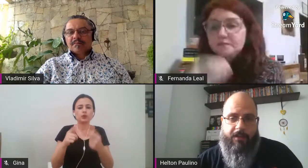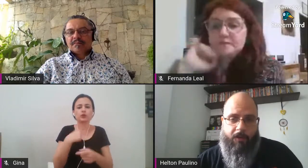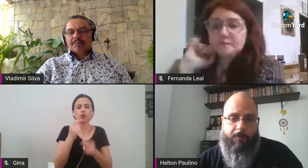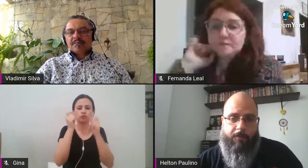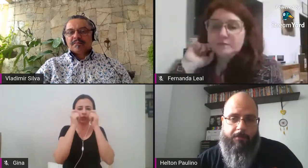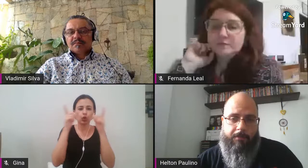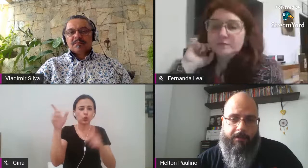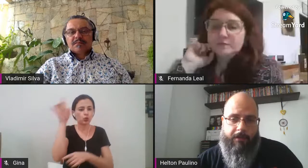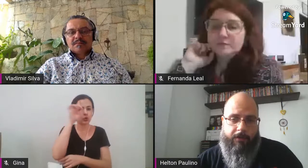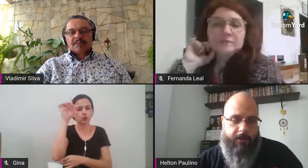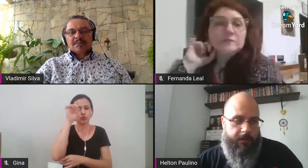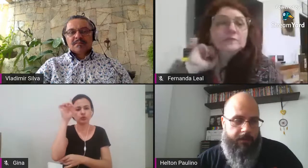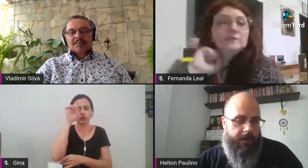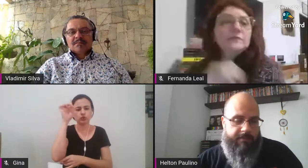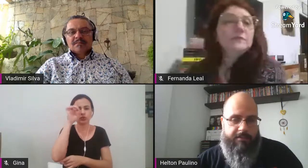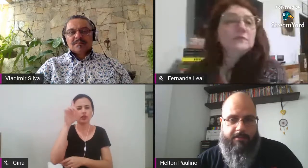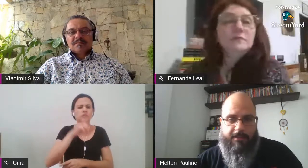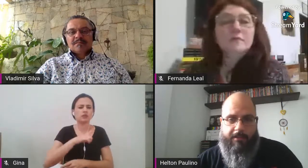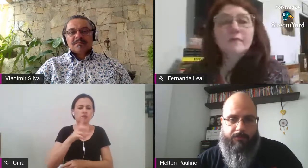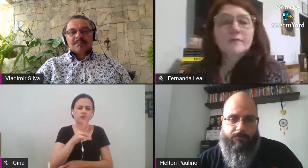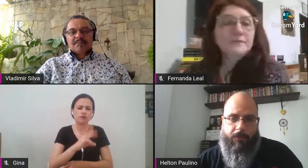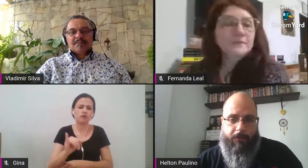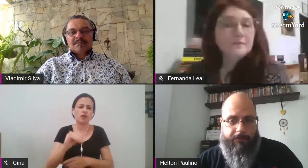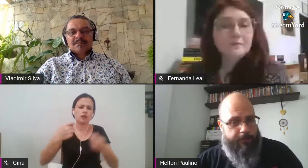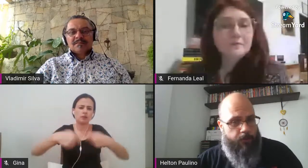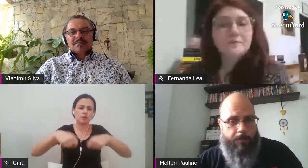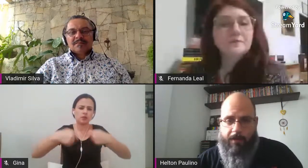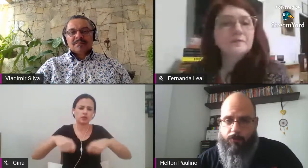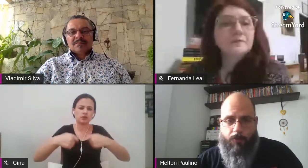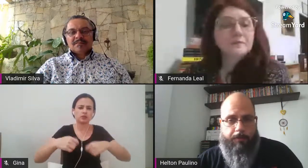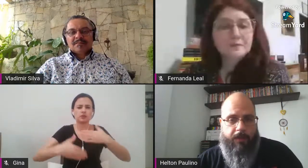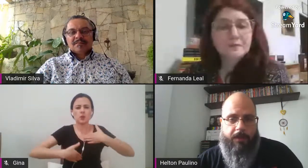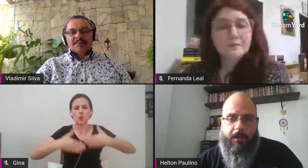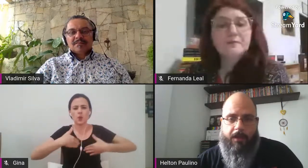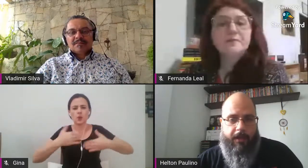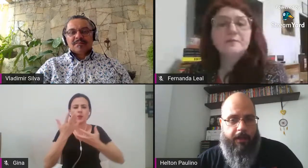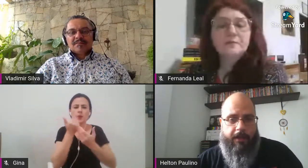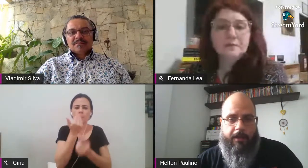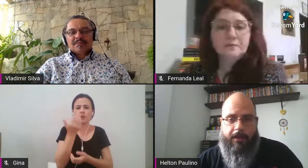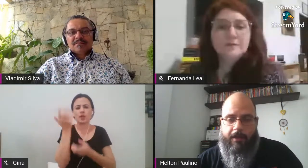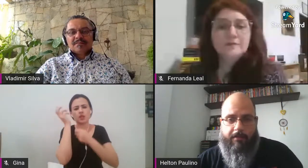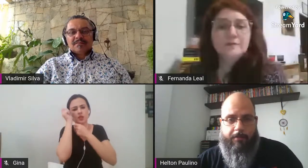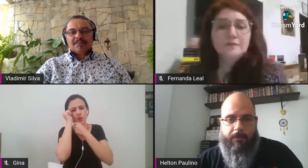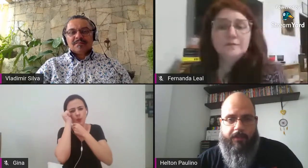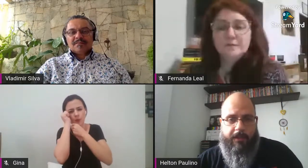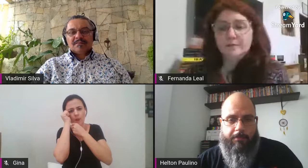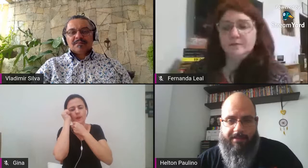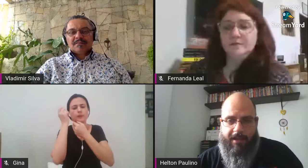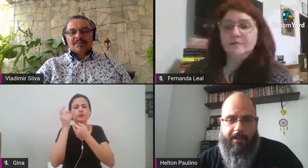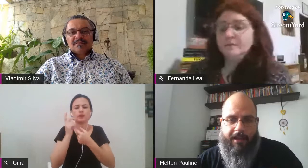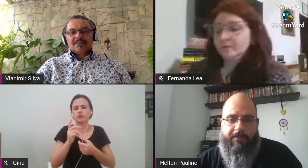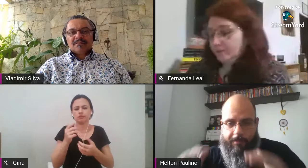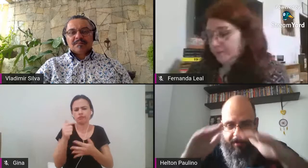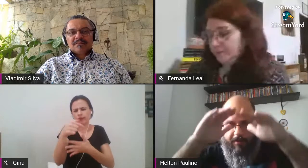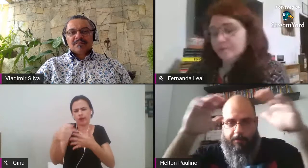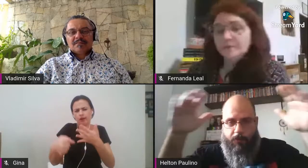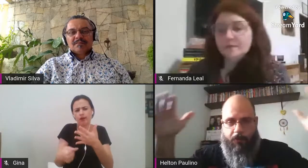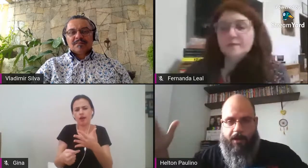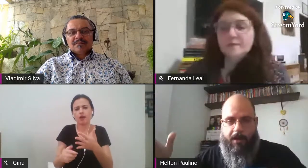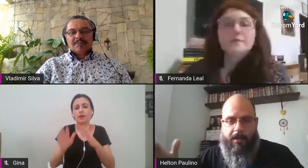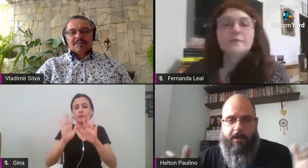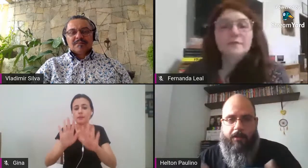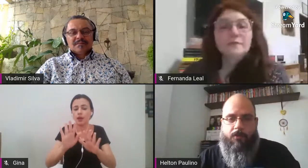existir, obviamente, as necessidades fisiológicas, você comer, dormir, e assim por diante, mas a arte ela vem para